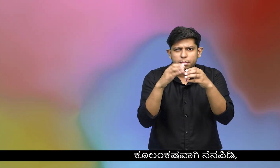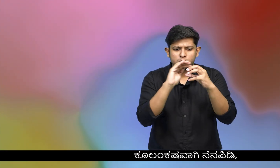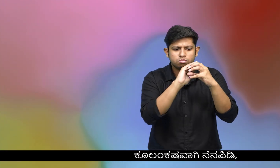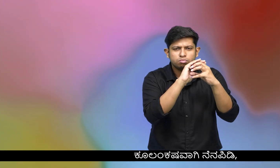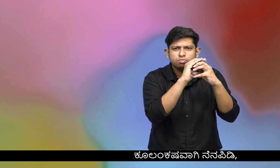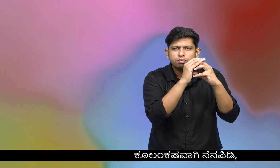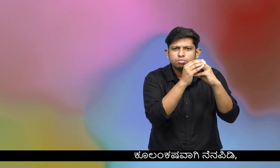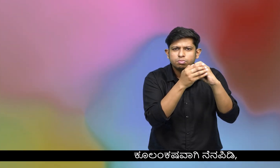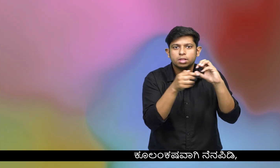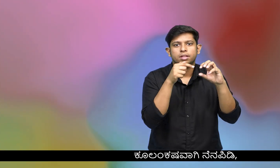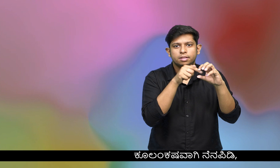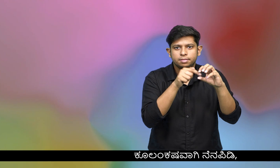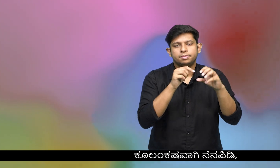ಕೂಲಂಕಷವಾಗಿ ನೆನಪಿಡಿ.